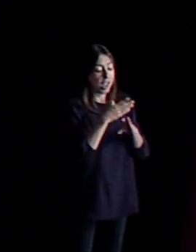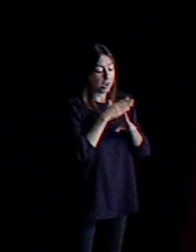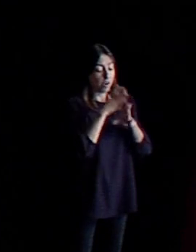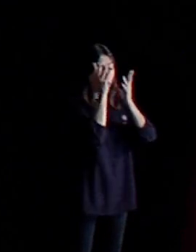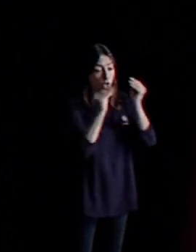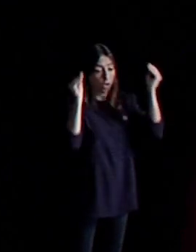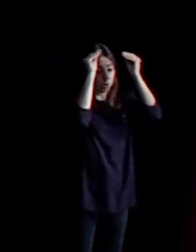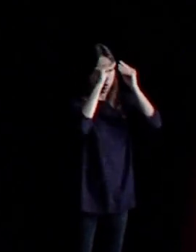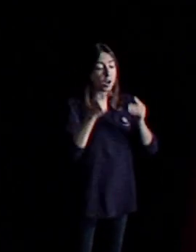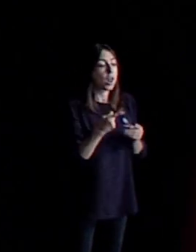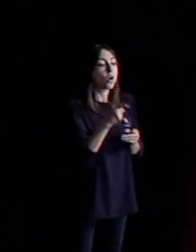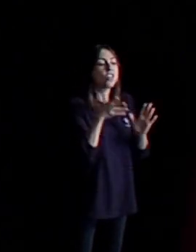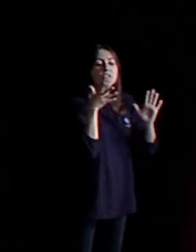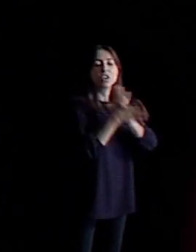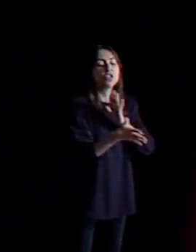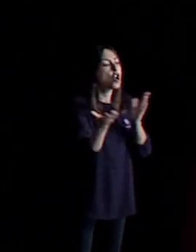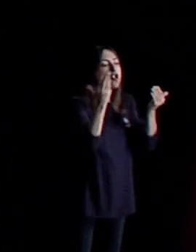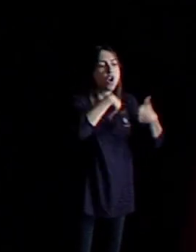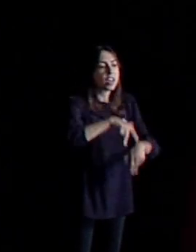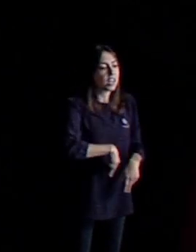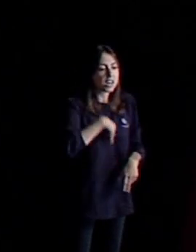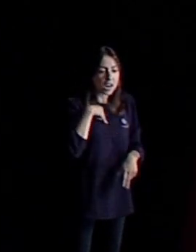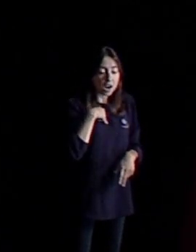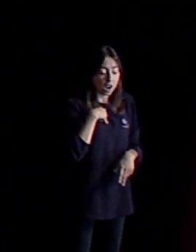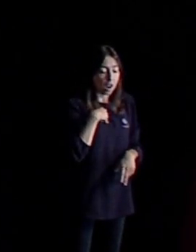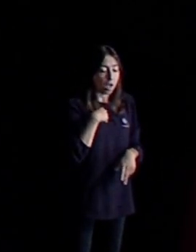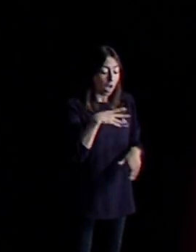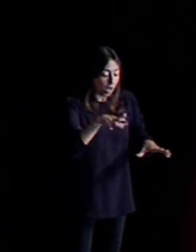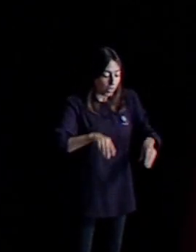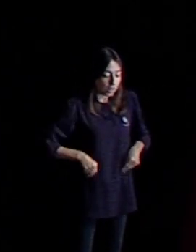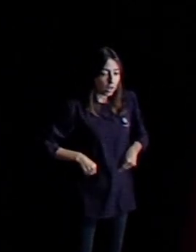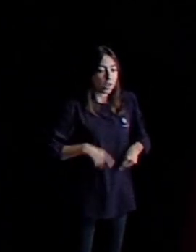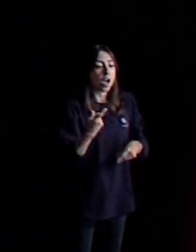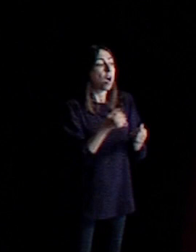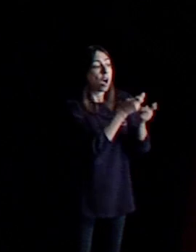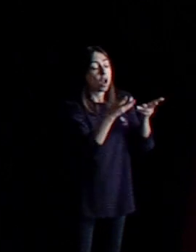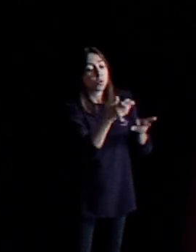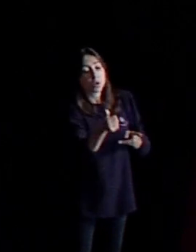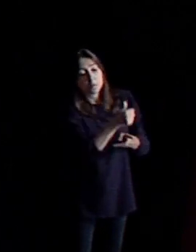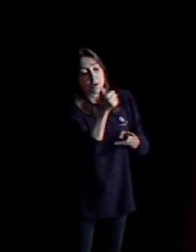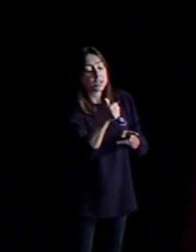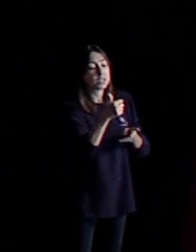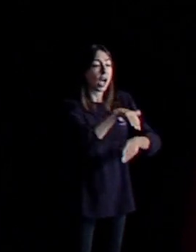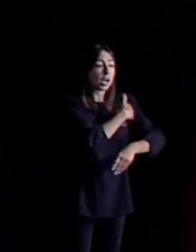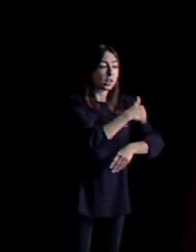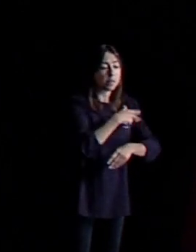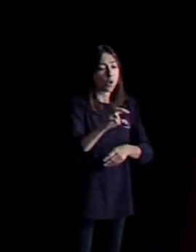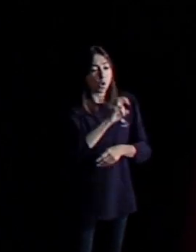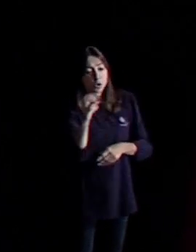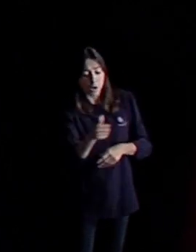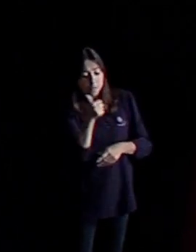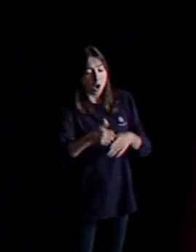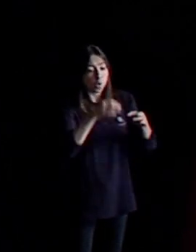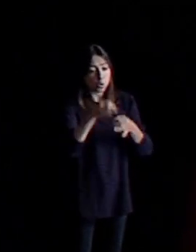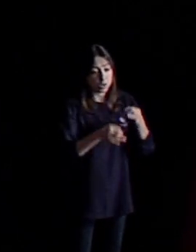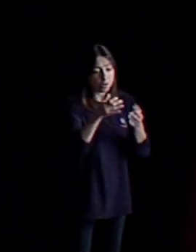conceptual, no hay una definición generalmente aceptada. Unas son de un carácter más académico, otras de carácter más